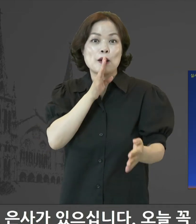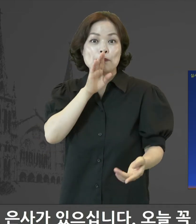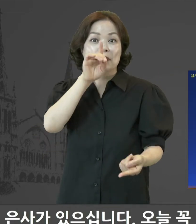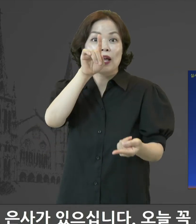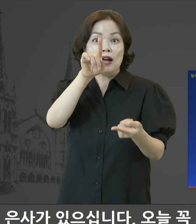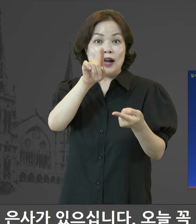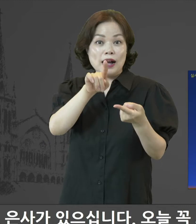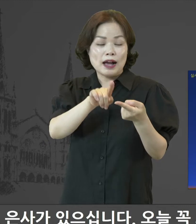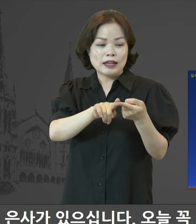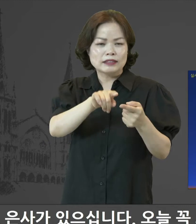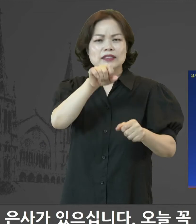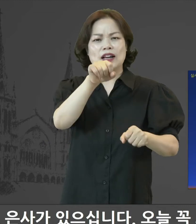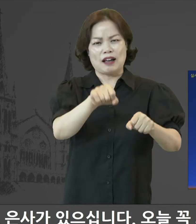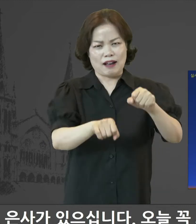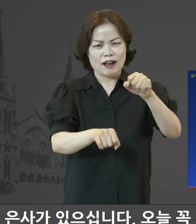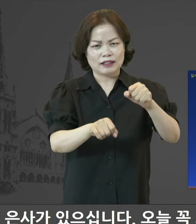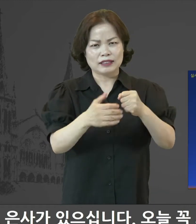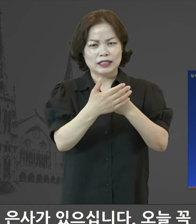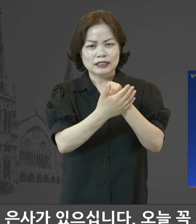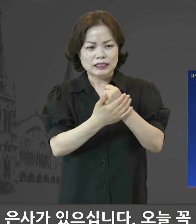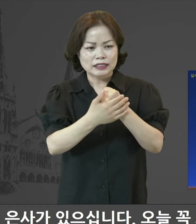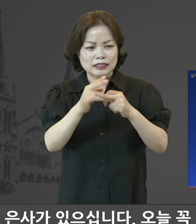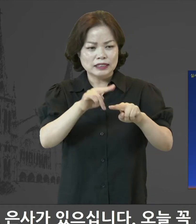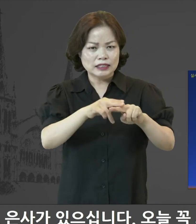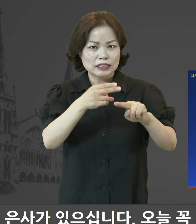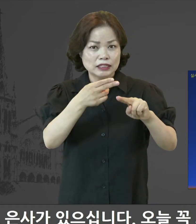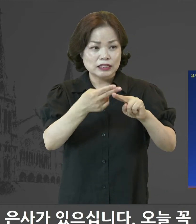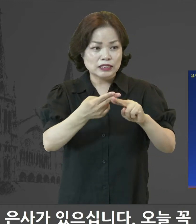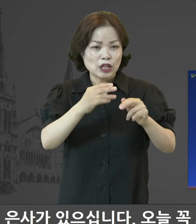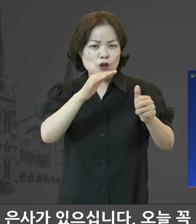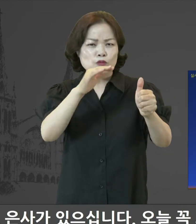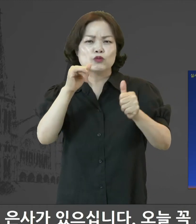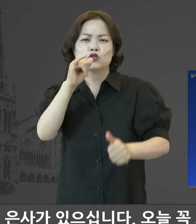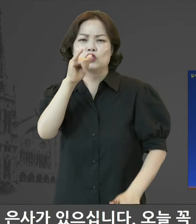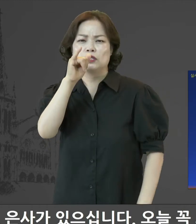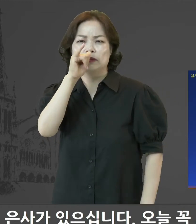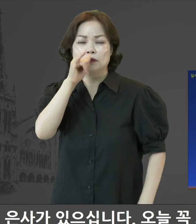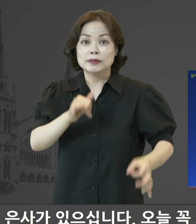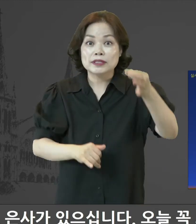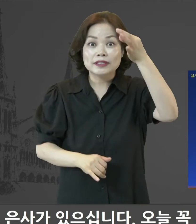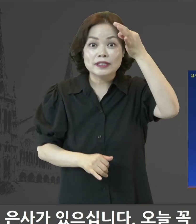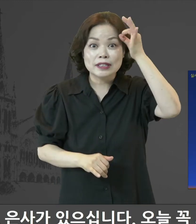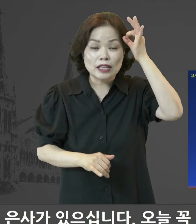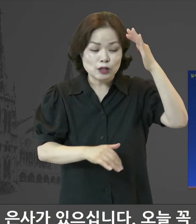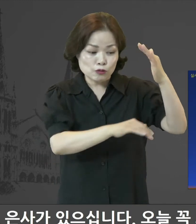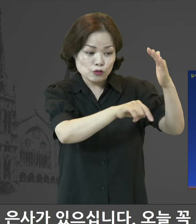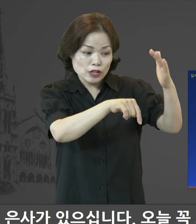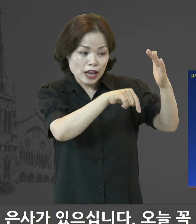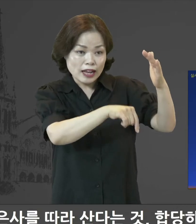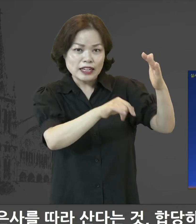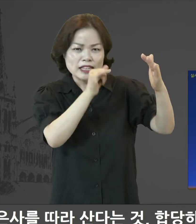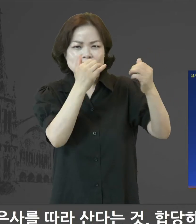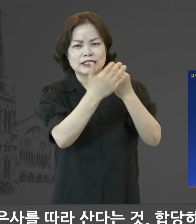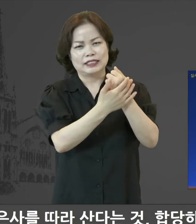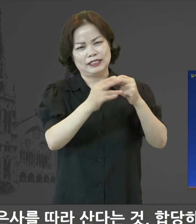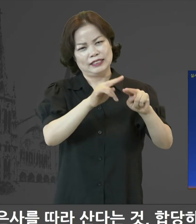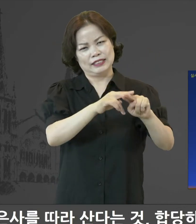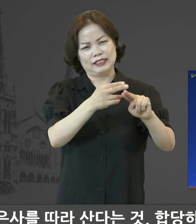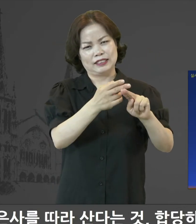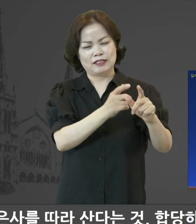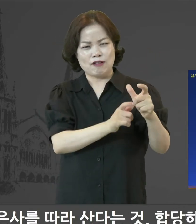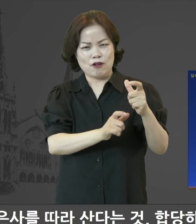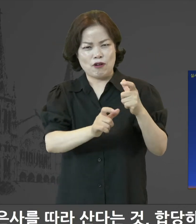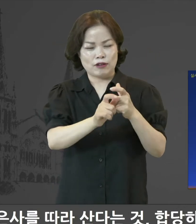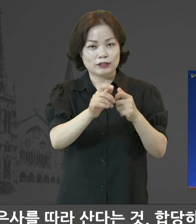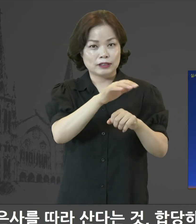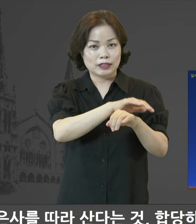합당하게 행한다는 것, 그 은사 속에 부르심이 있다는 사실을 깨닫고 우리 안에 있는 은사들이 더욱더